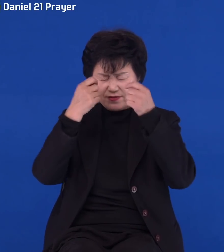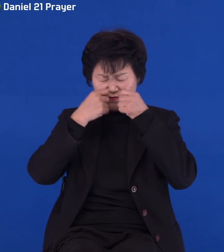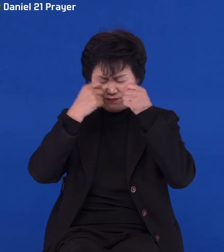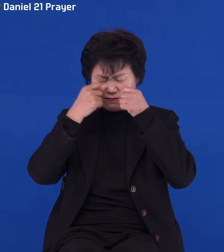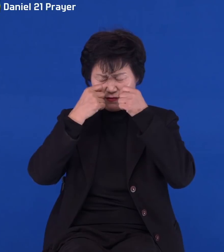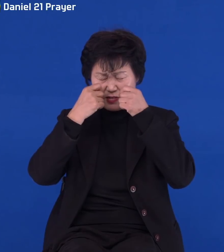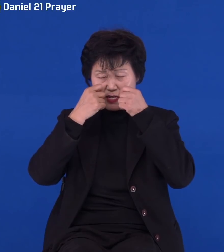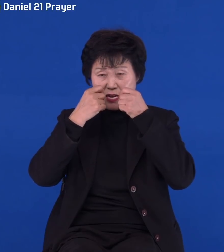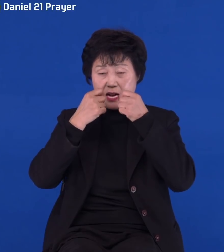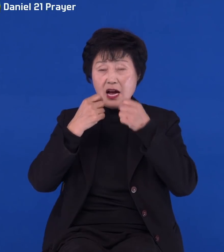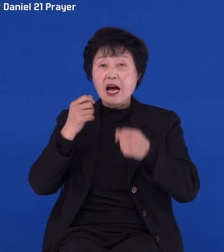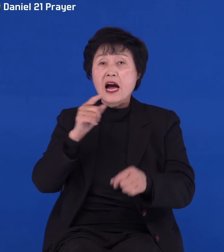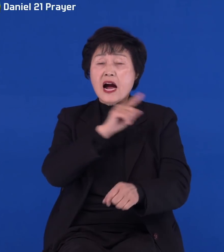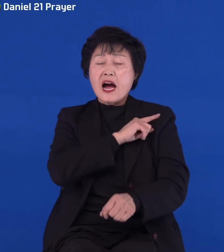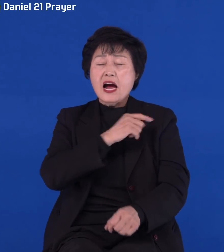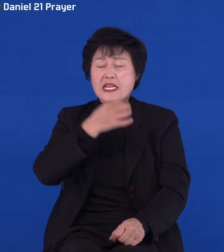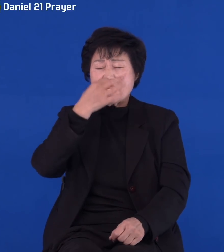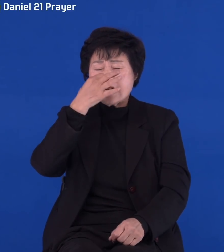진짜 예배자예요.